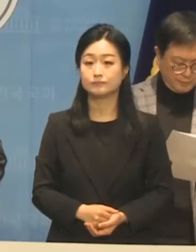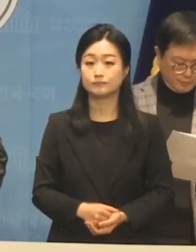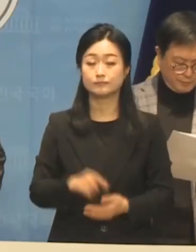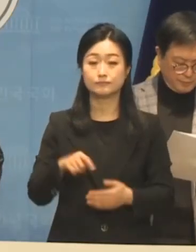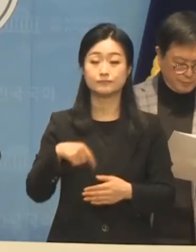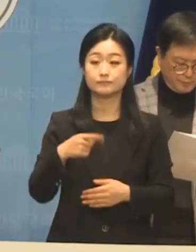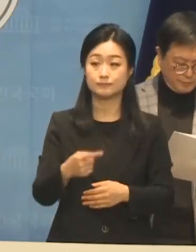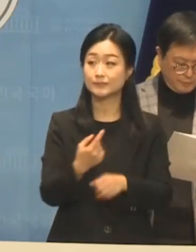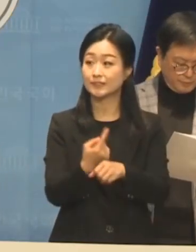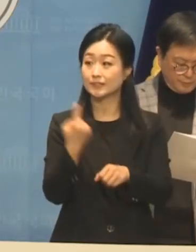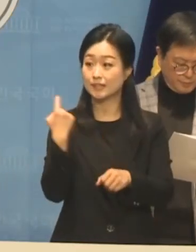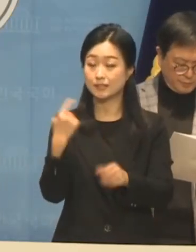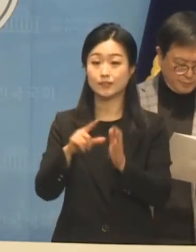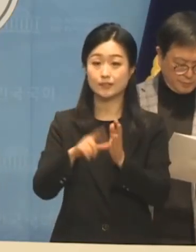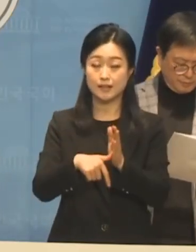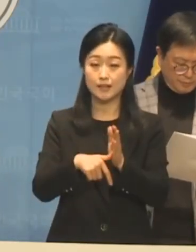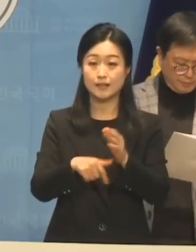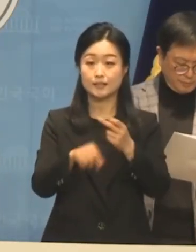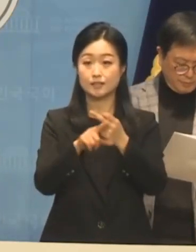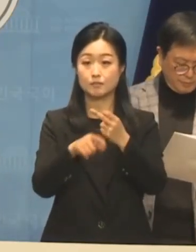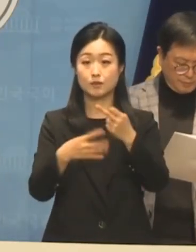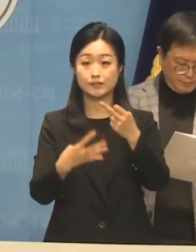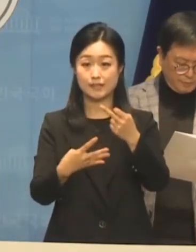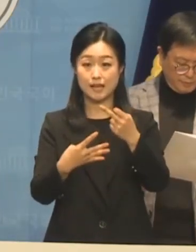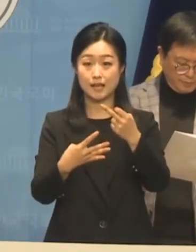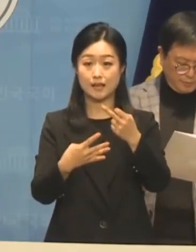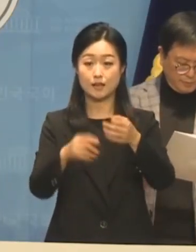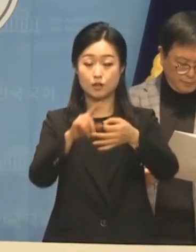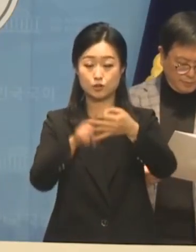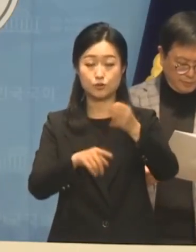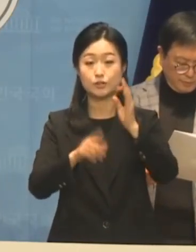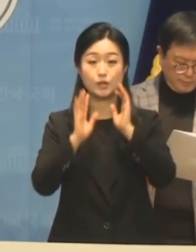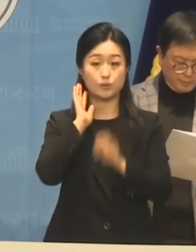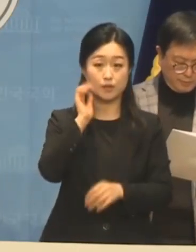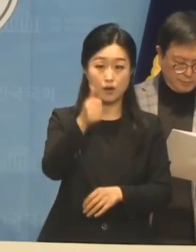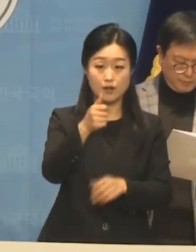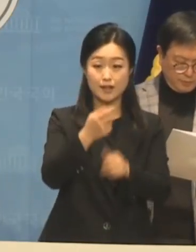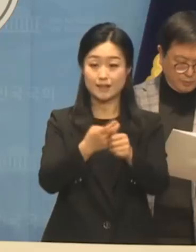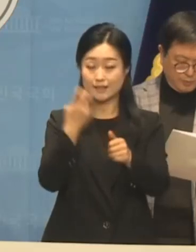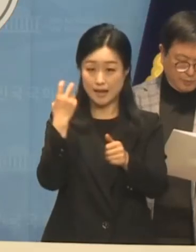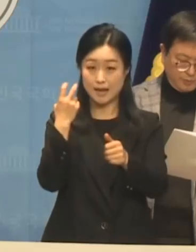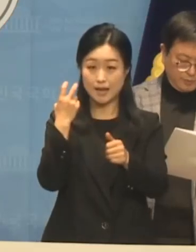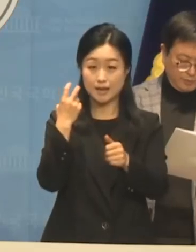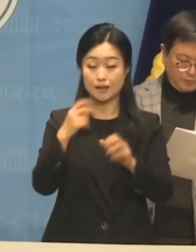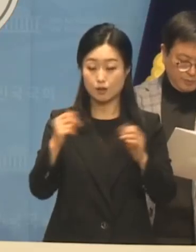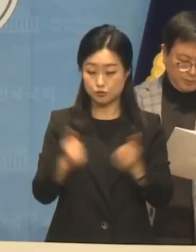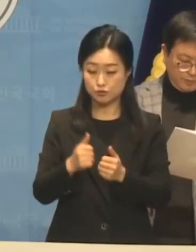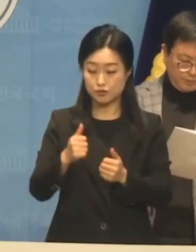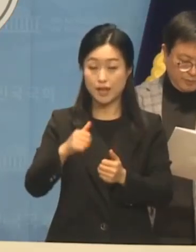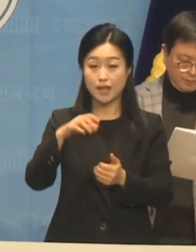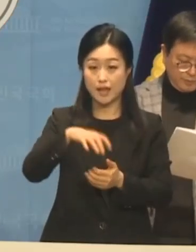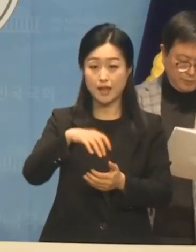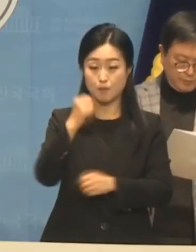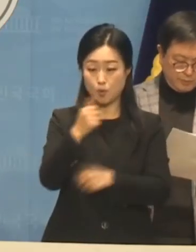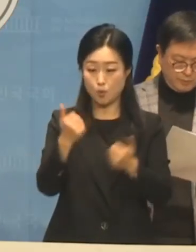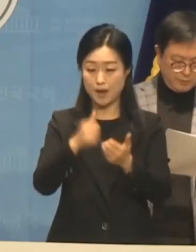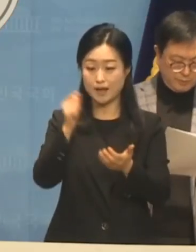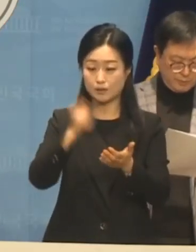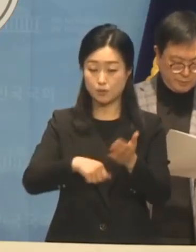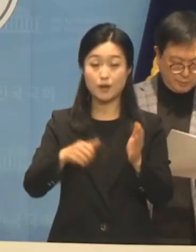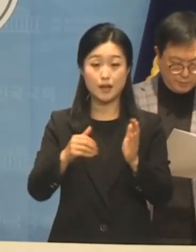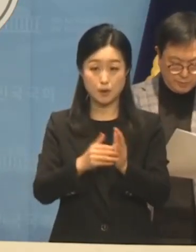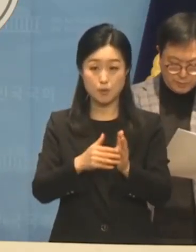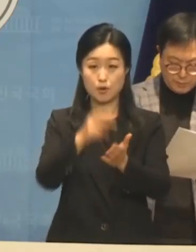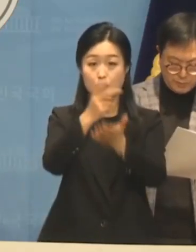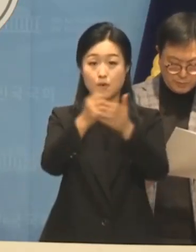계속하겠습니다. 그러다가 지난해 12월 4일 윤석열 대통령 탄핵 소추안이 국회 본회의를 통과하고